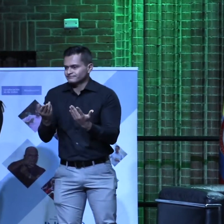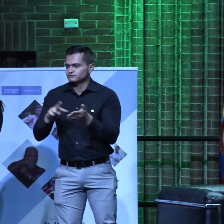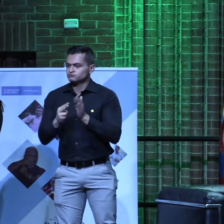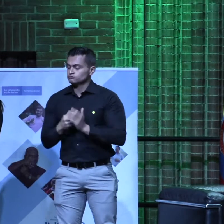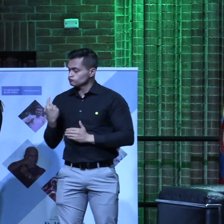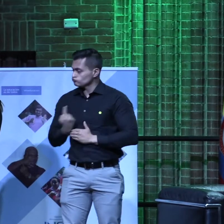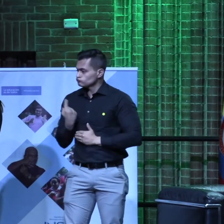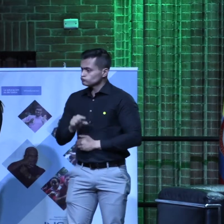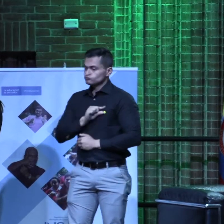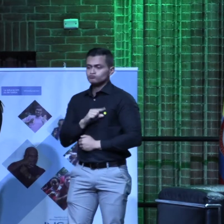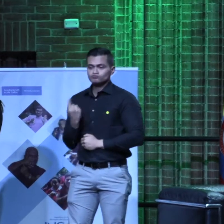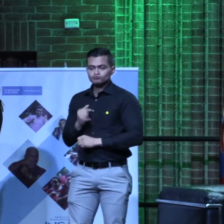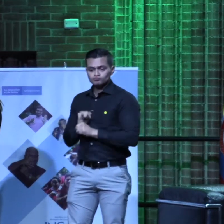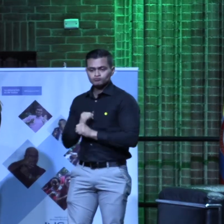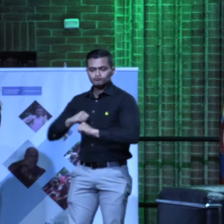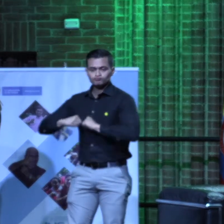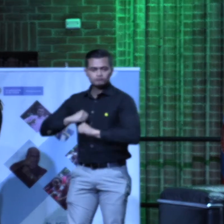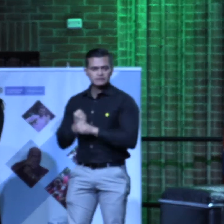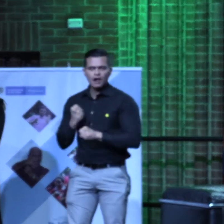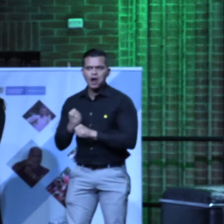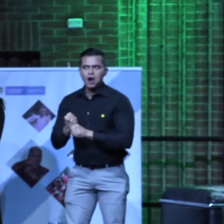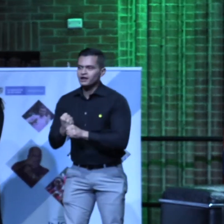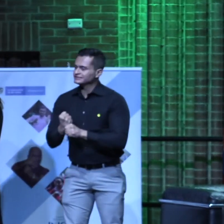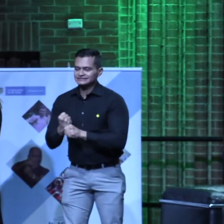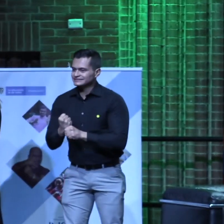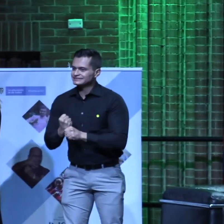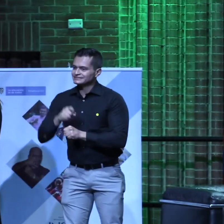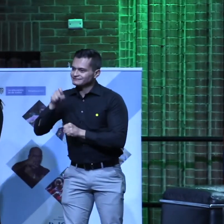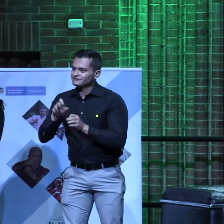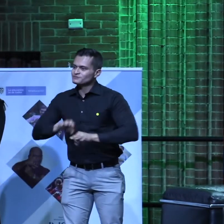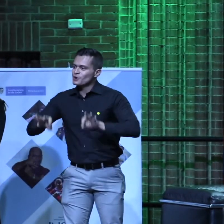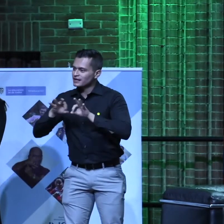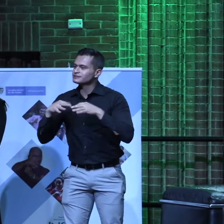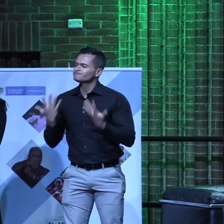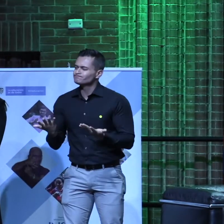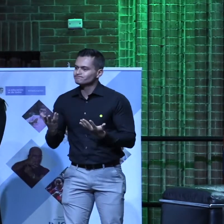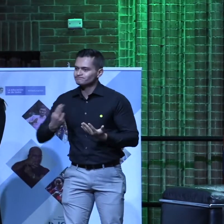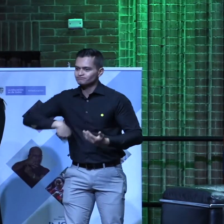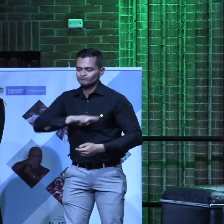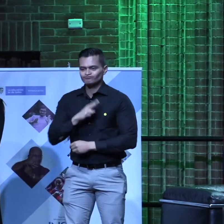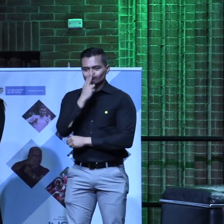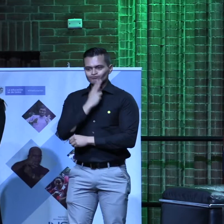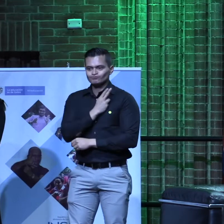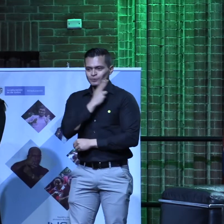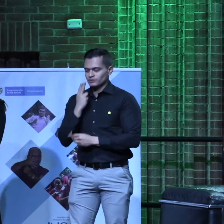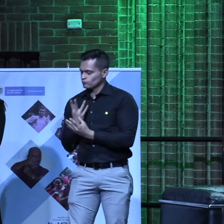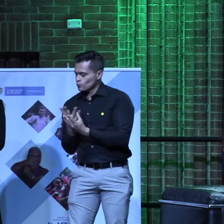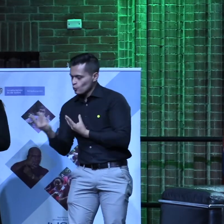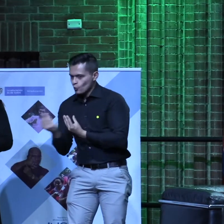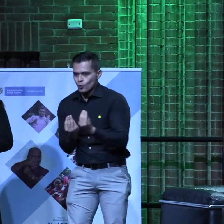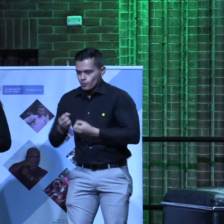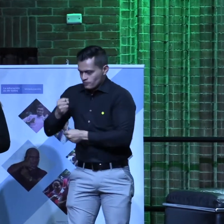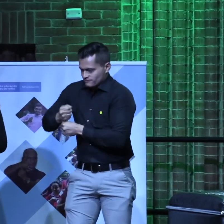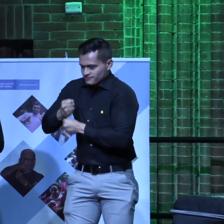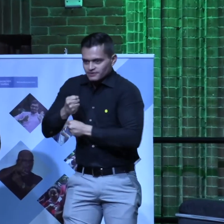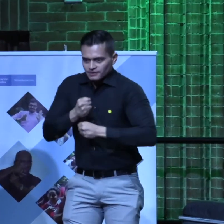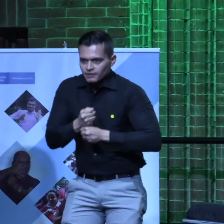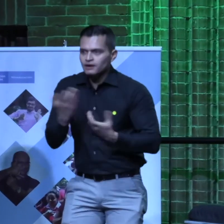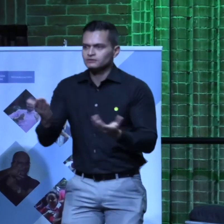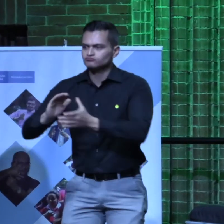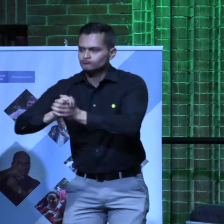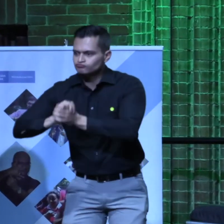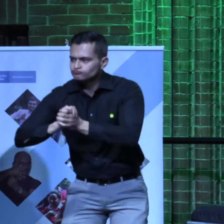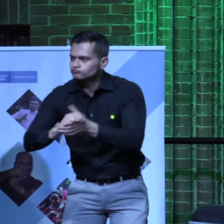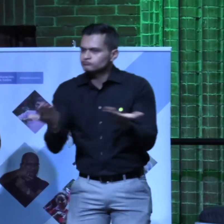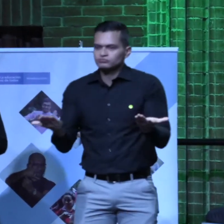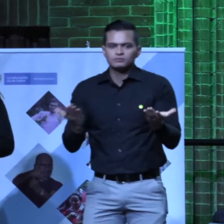incansable, sin el compromiso férreo, sin la convicción de nuestros equipos, de nuestros aliados y de nuestros amigos.